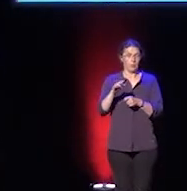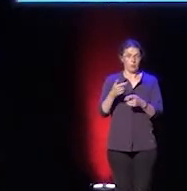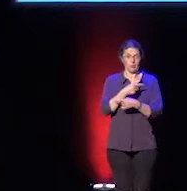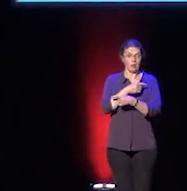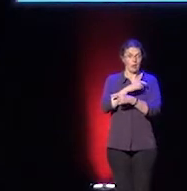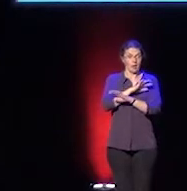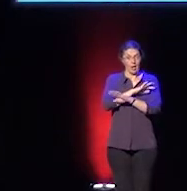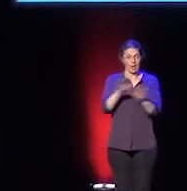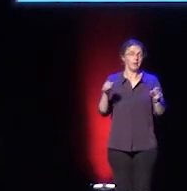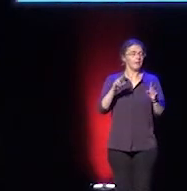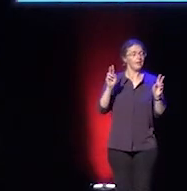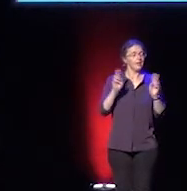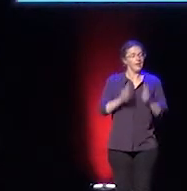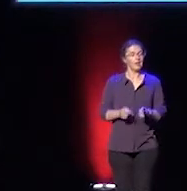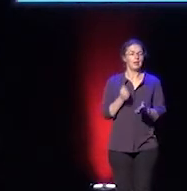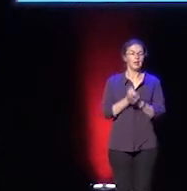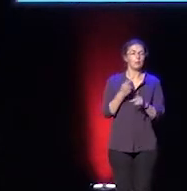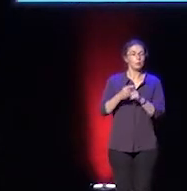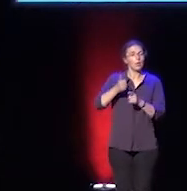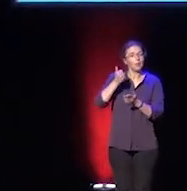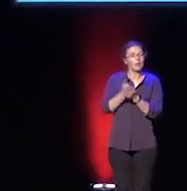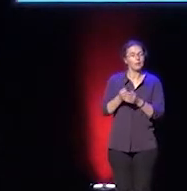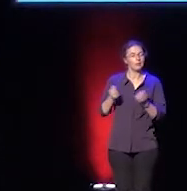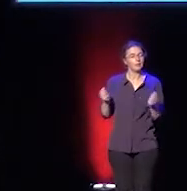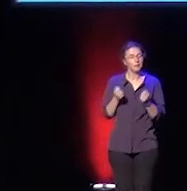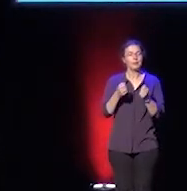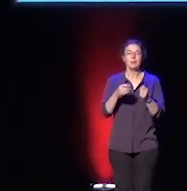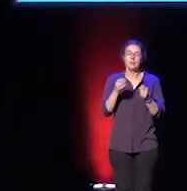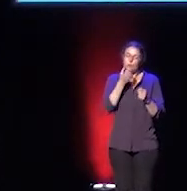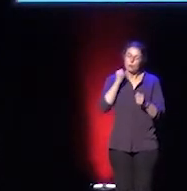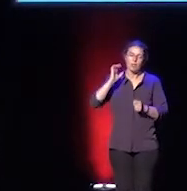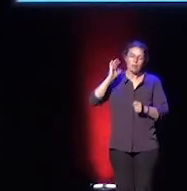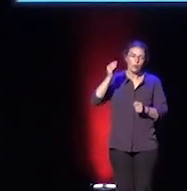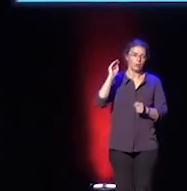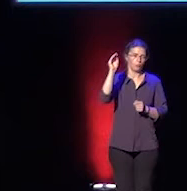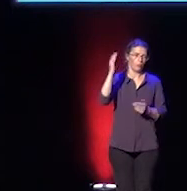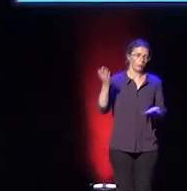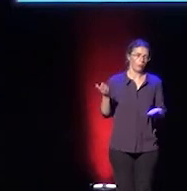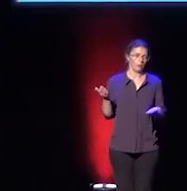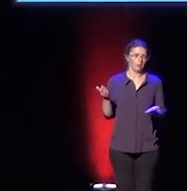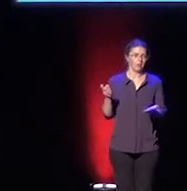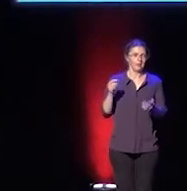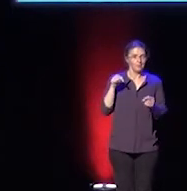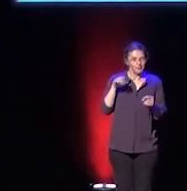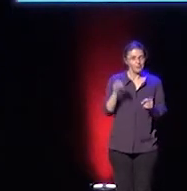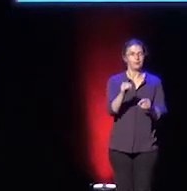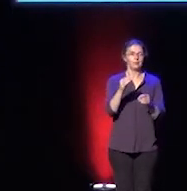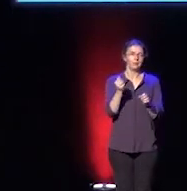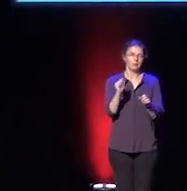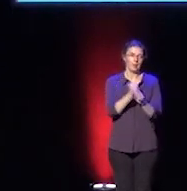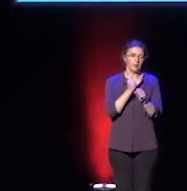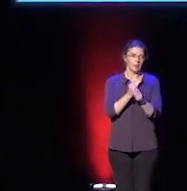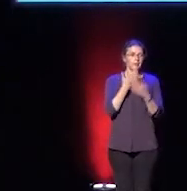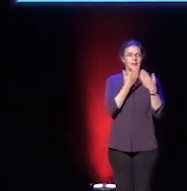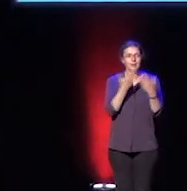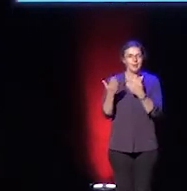allen ehrenamtlich und hauptamtlich Tätigen eine erfolgreiche Zukunft in dieser Arbeit. Ich